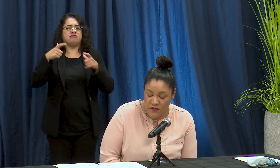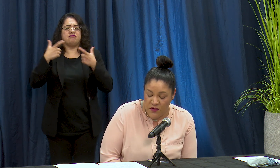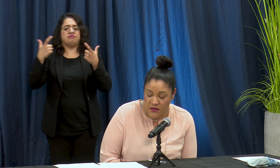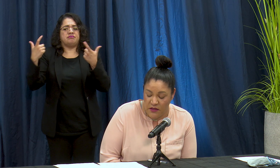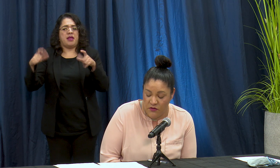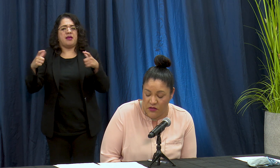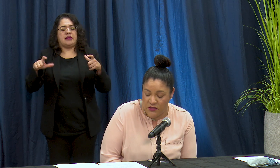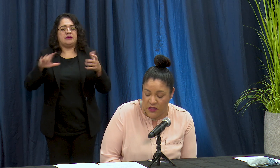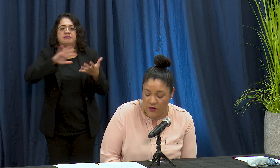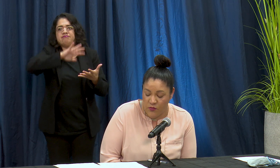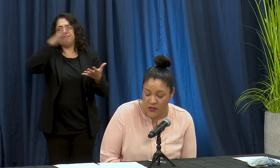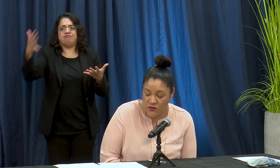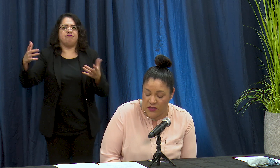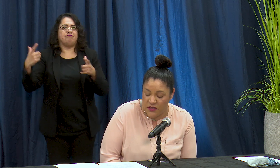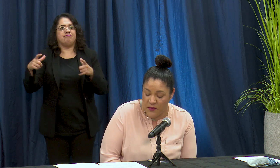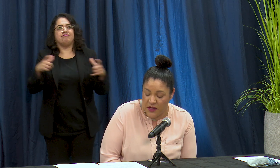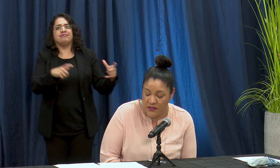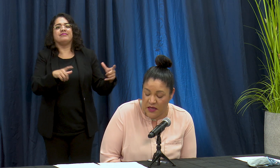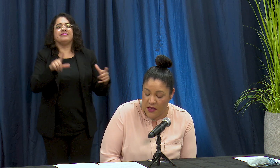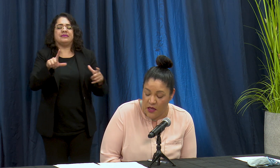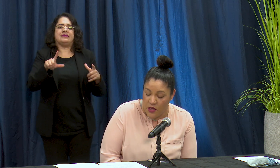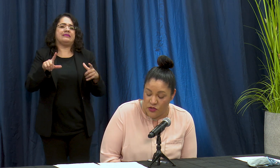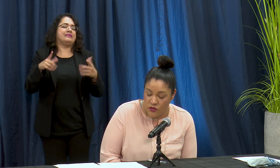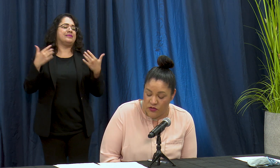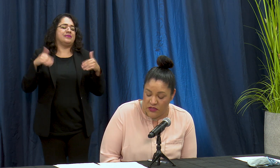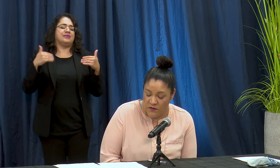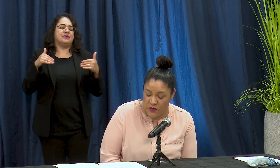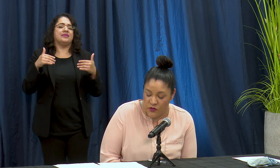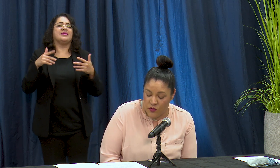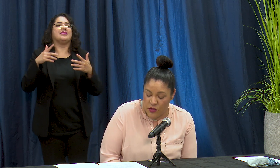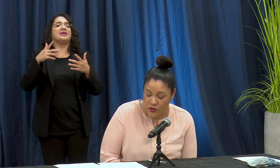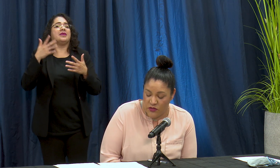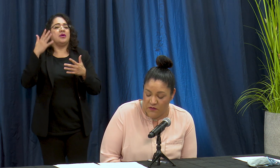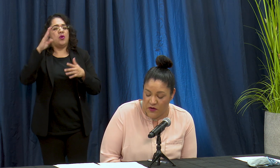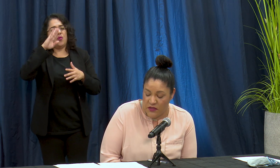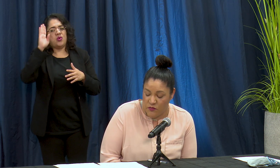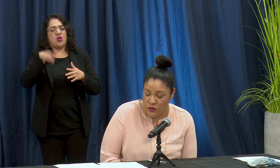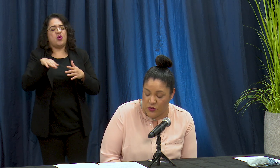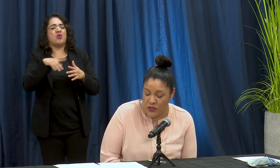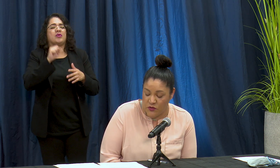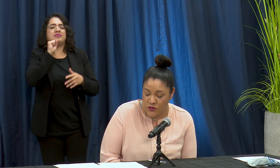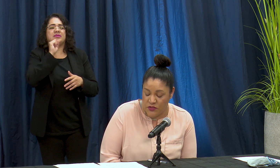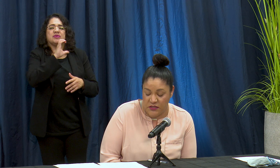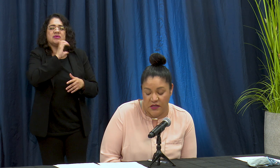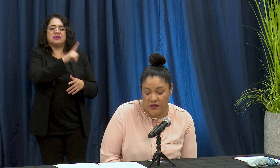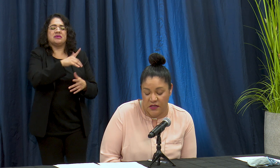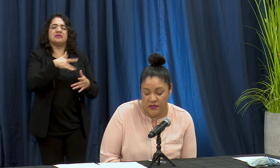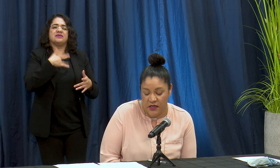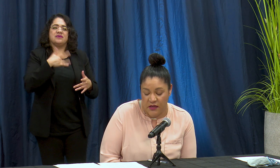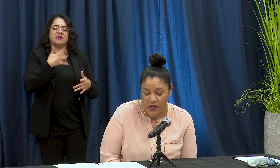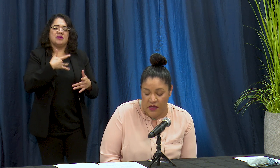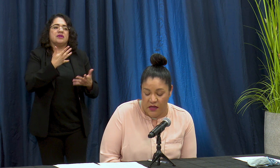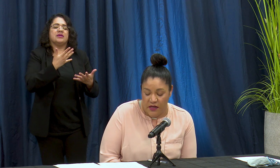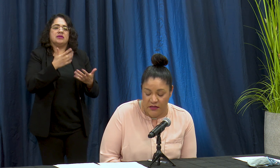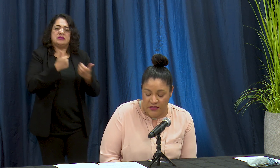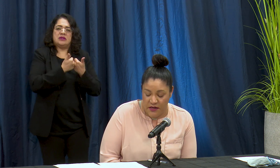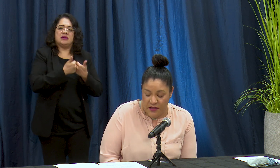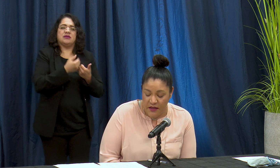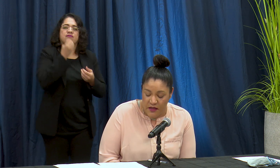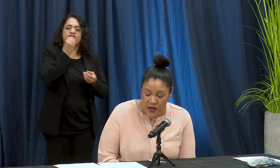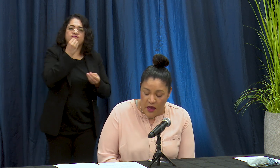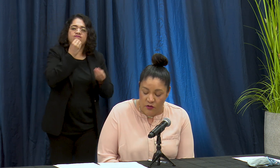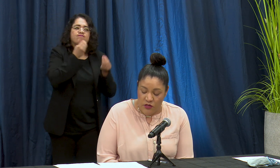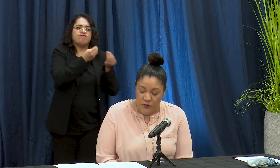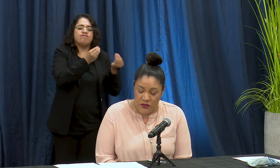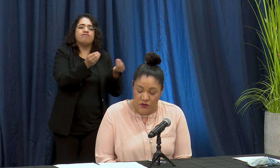que estamos enfrentando desde el comienzo de esta emergencia son los desafíos únicos que enfrentan muchos de nuestros residentes de la tercera